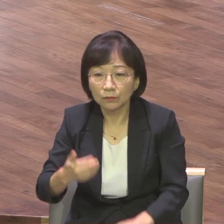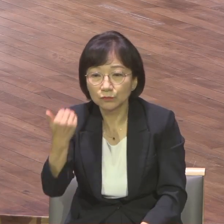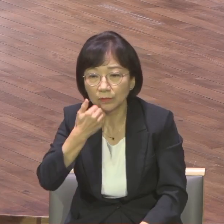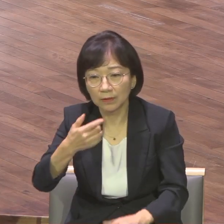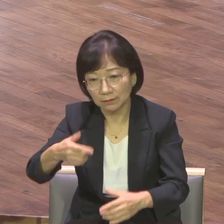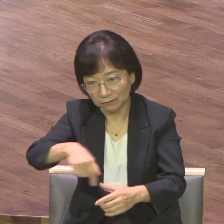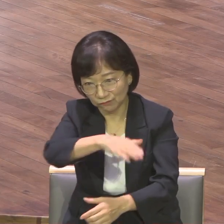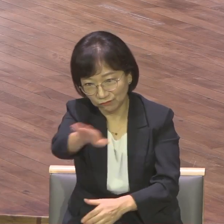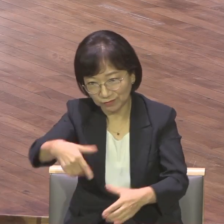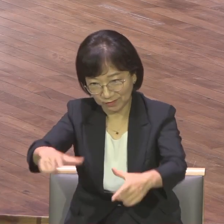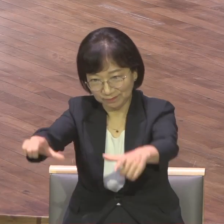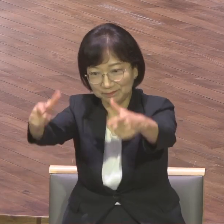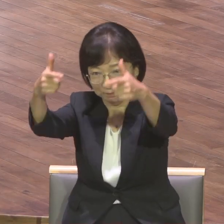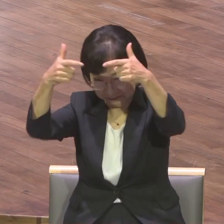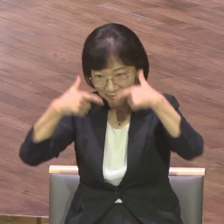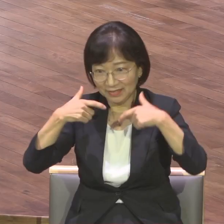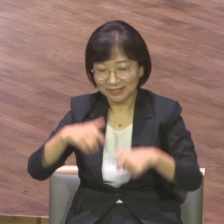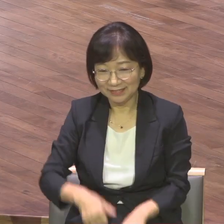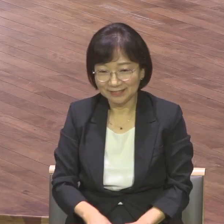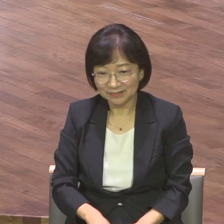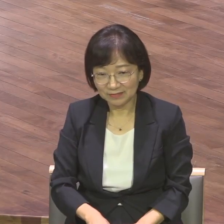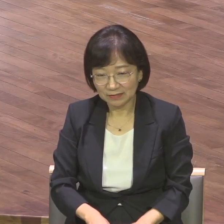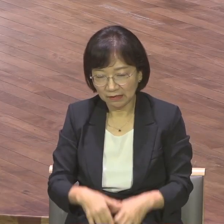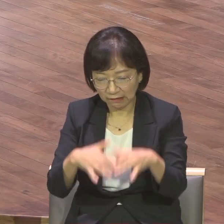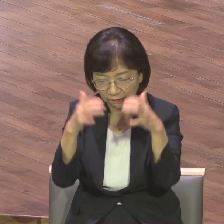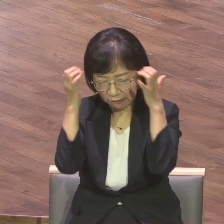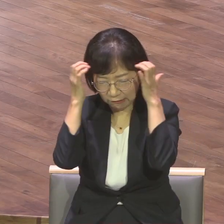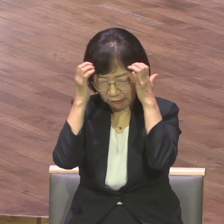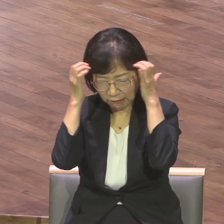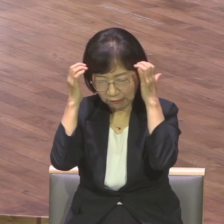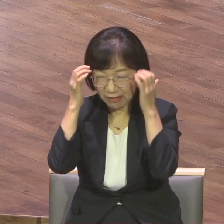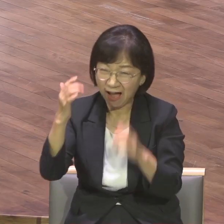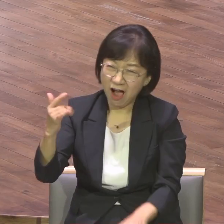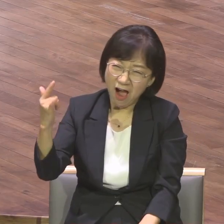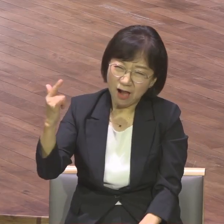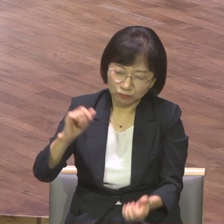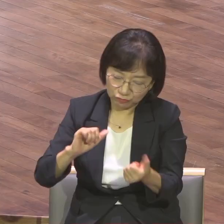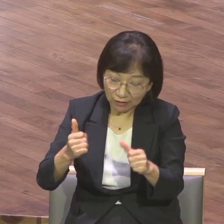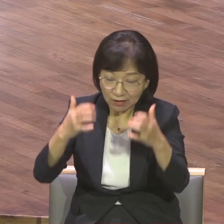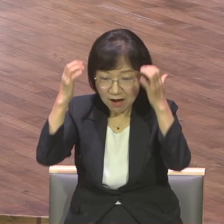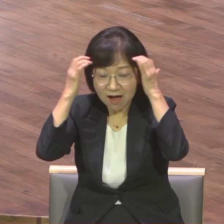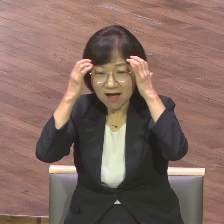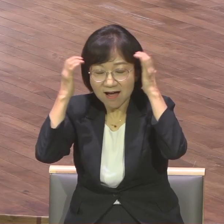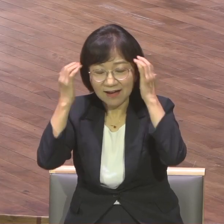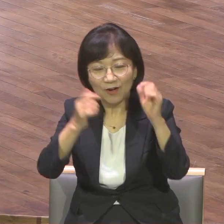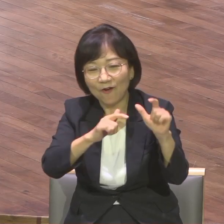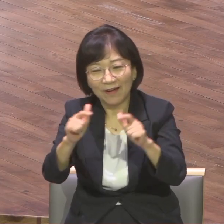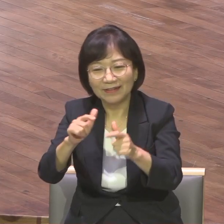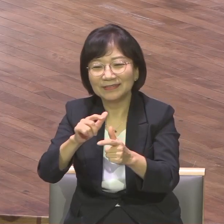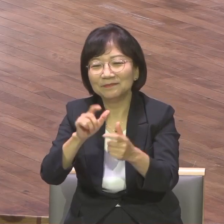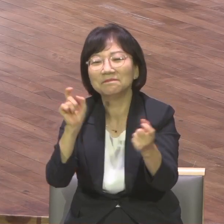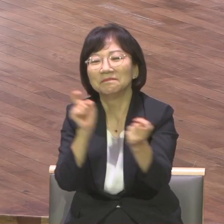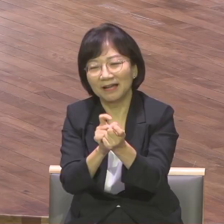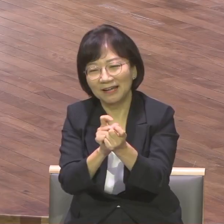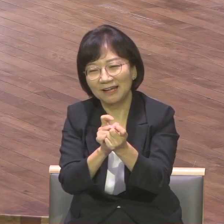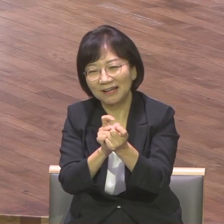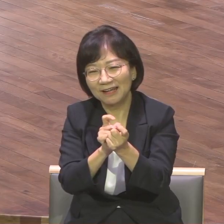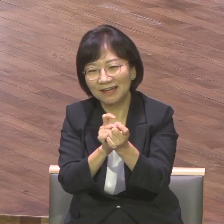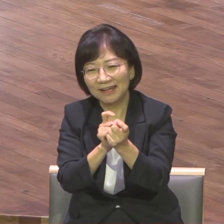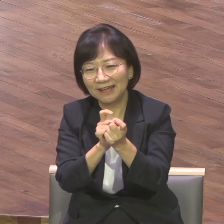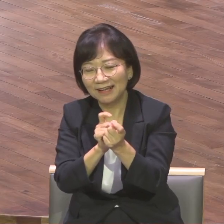우리가 이제는 이런 어마어마한 고통을 당하게 되어 있다. 우리가 신앙생활